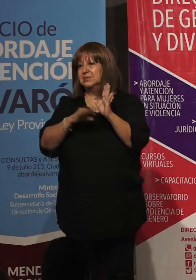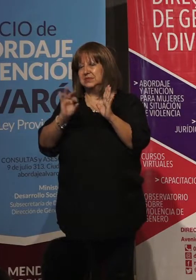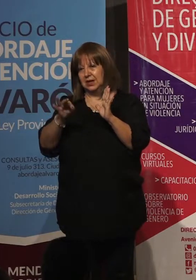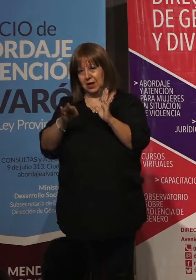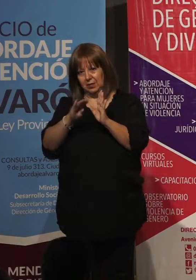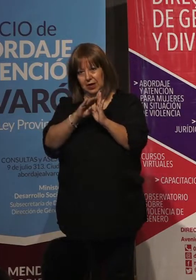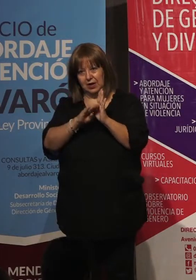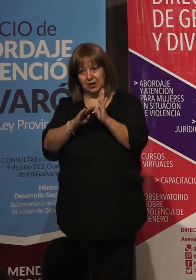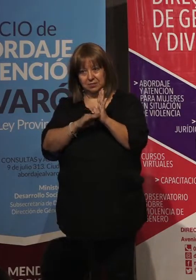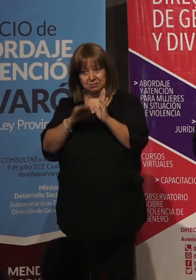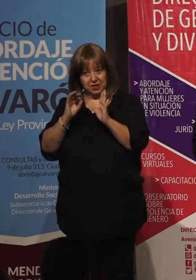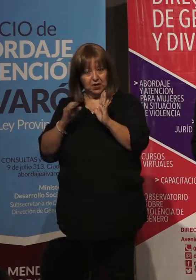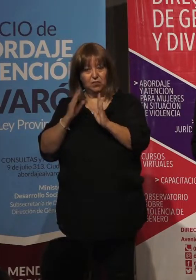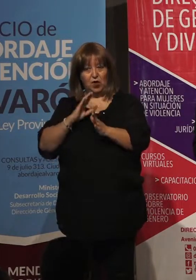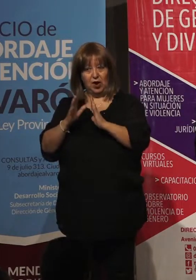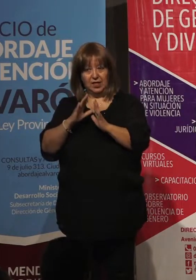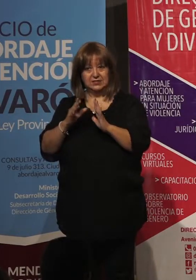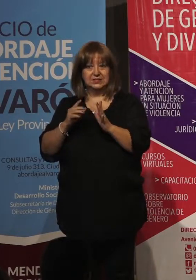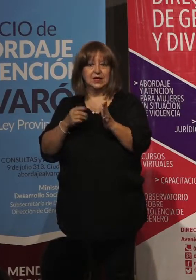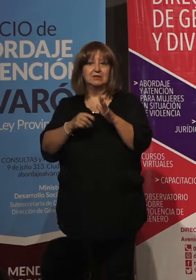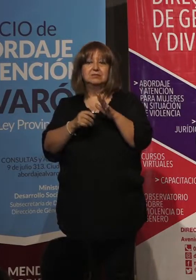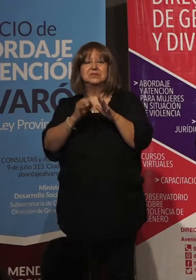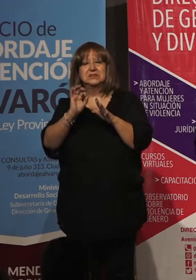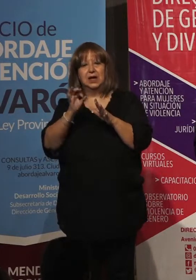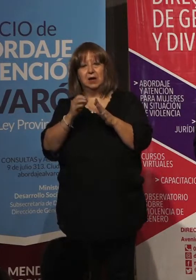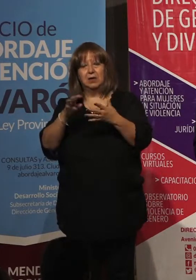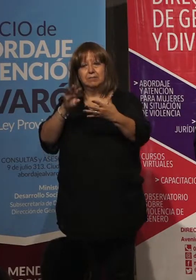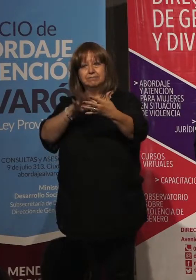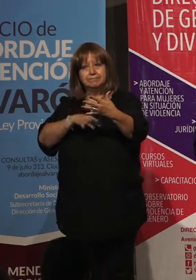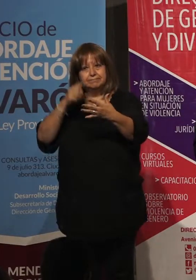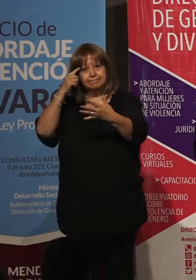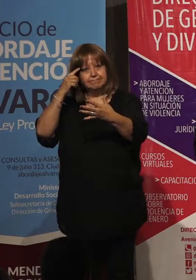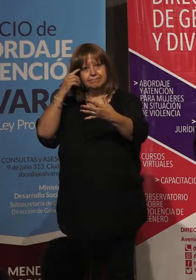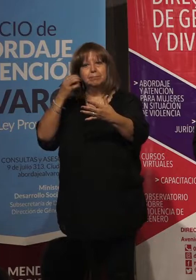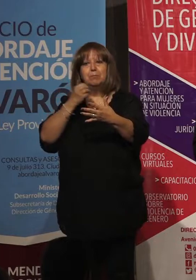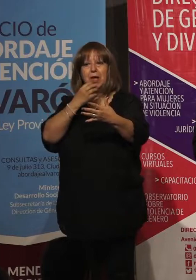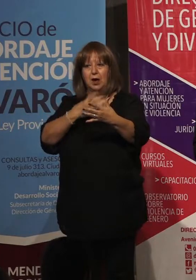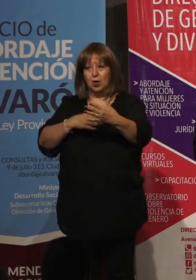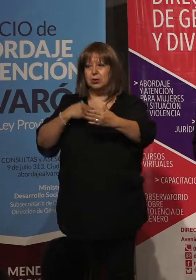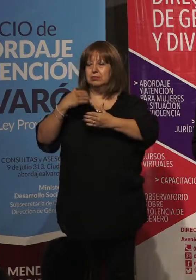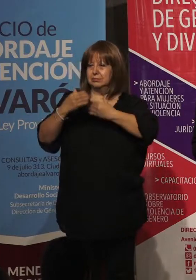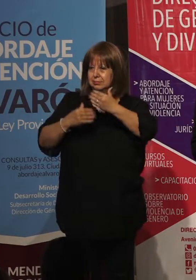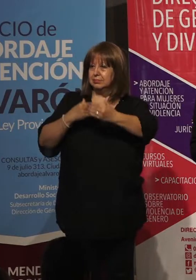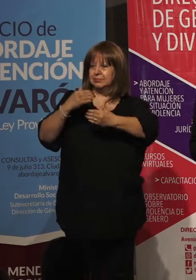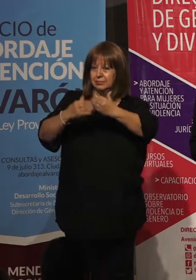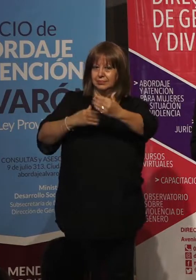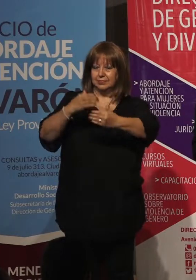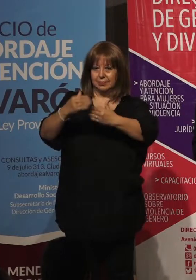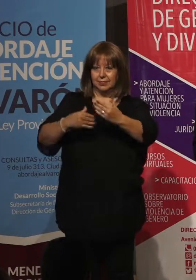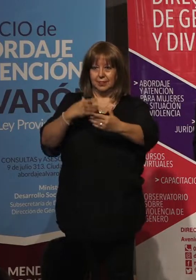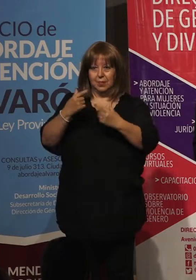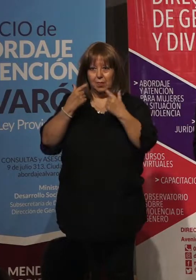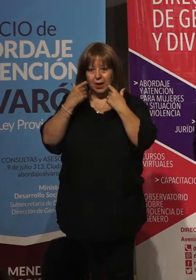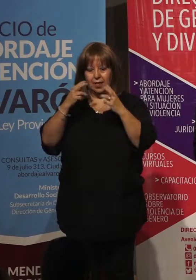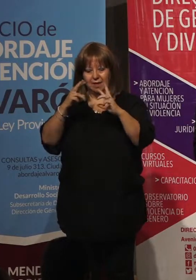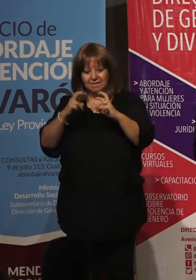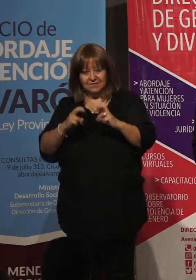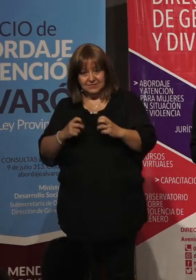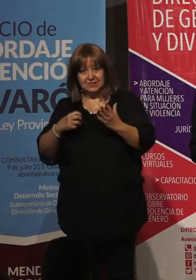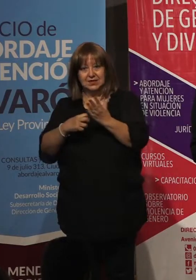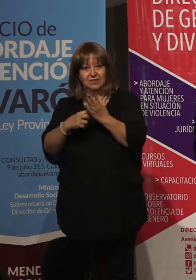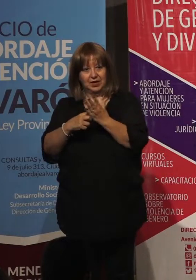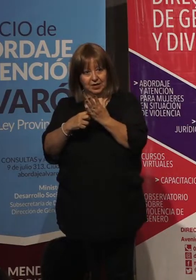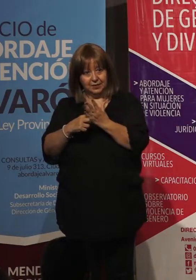género. Esta especialidad en la materia nos ha ayudado muchísimo para poder maximizar la eficiencia en la investigación fiscal,